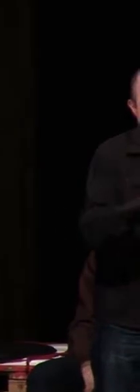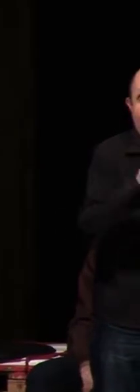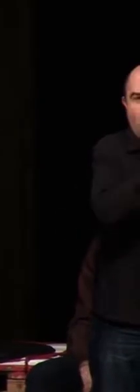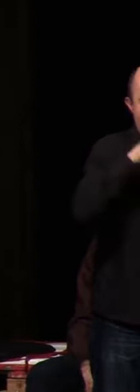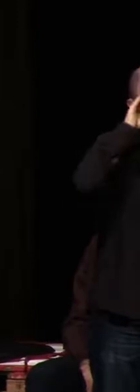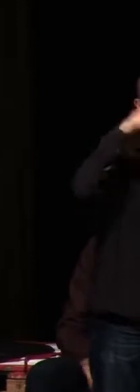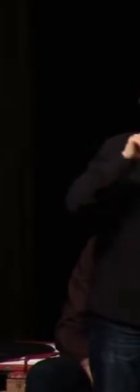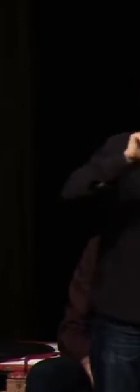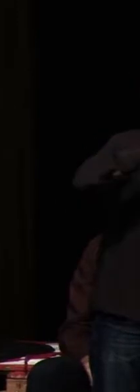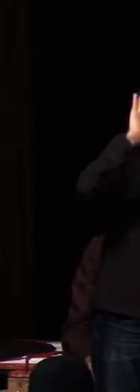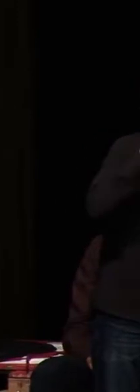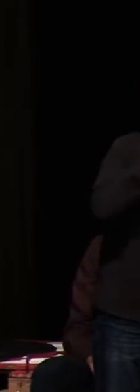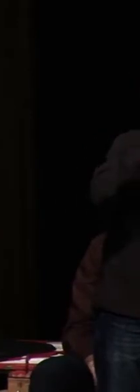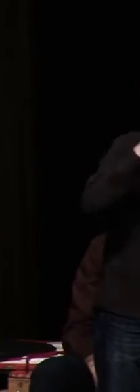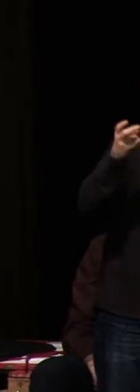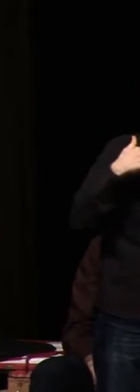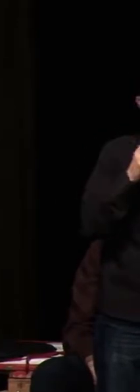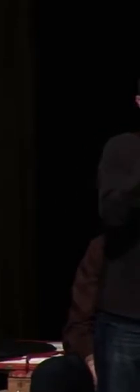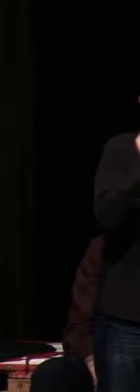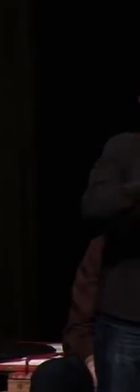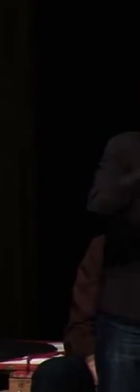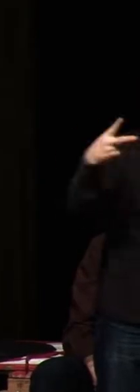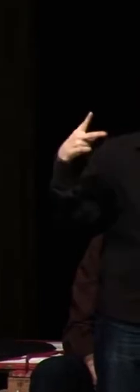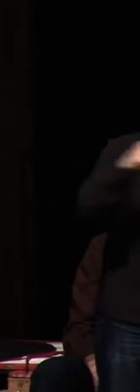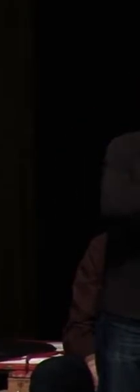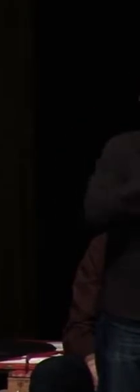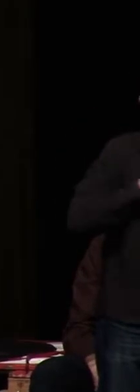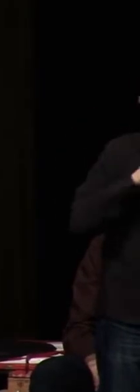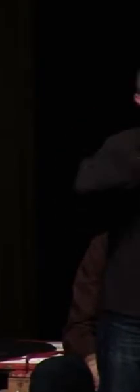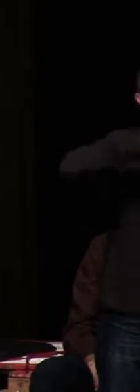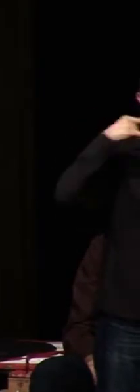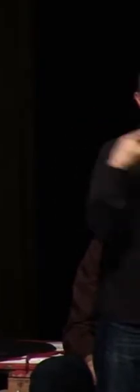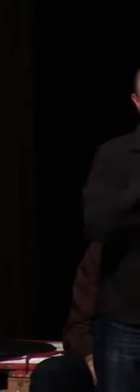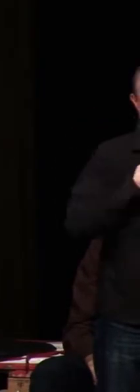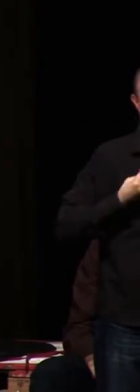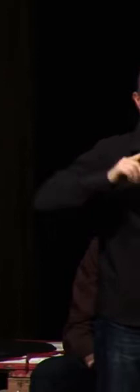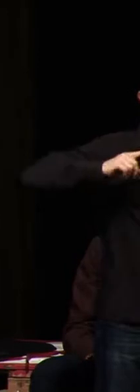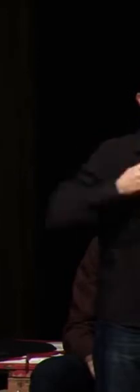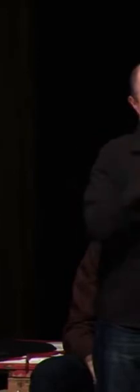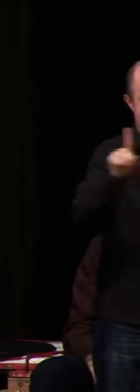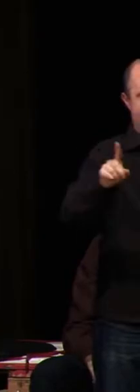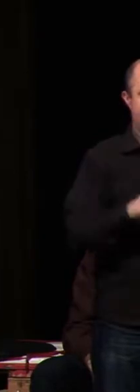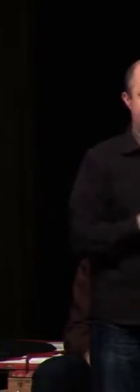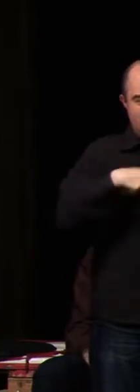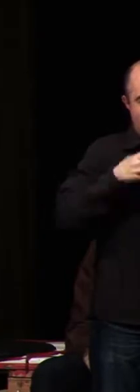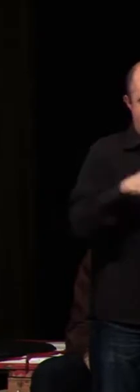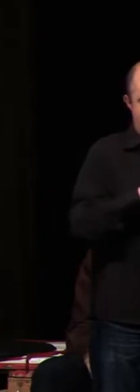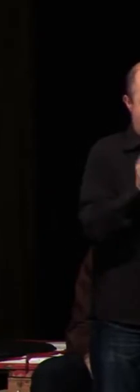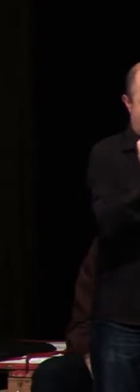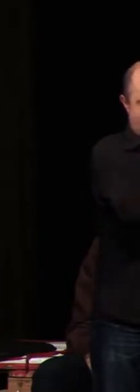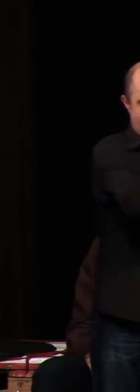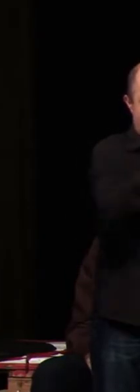escoltar cap més proposta de reforma d'una societat malalta com la capitalista, volem un projecte de vida diferent. Nosaltres no tenim cap dubte de què triem